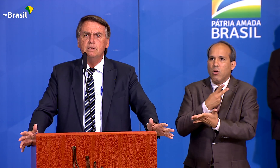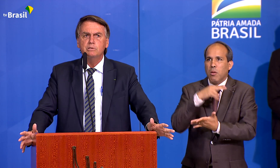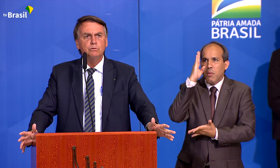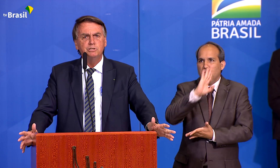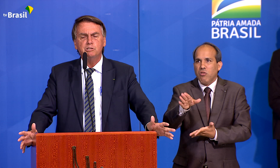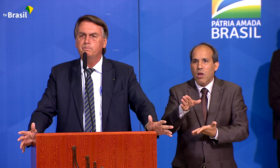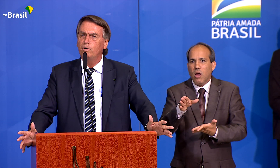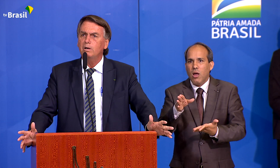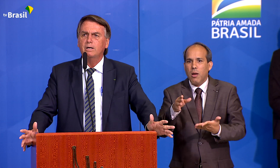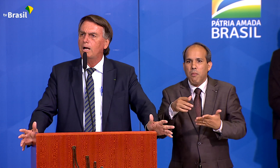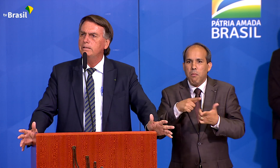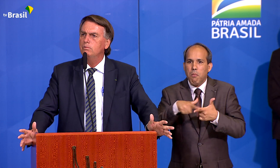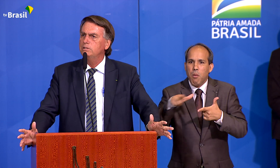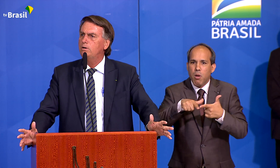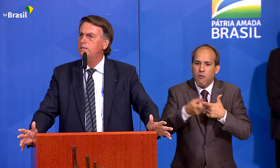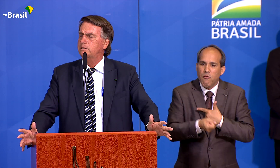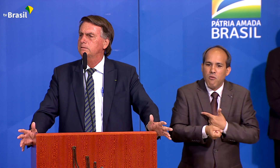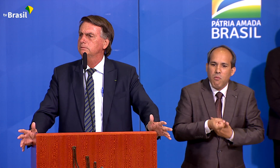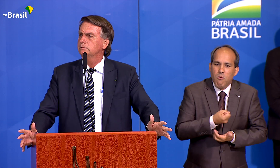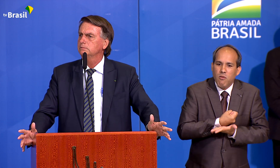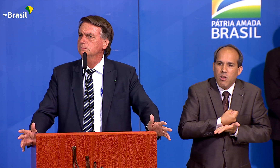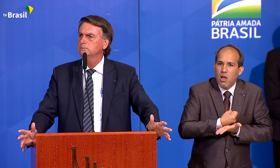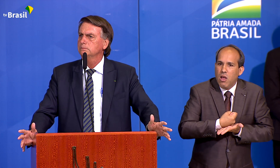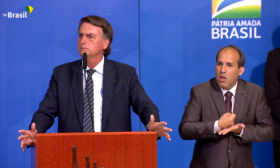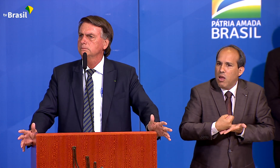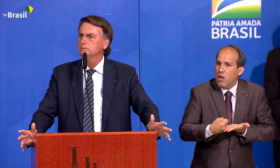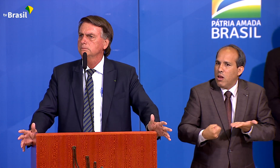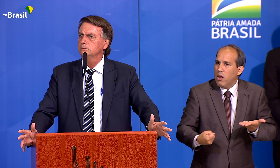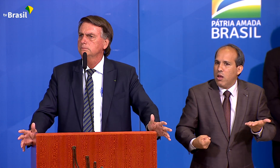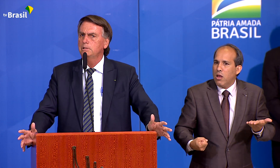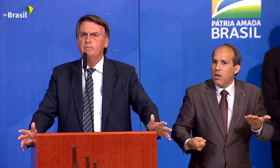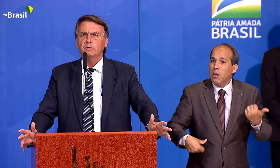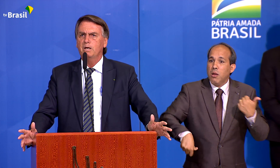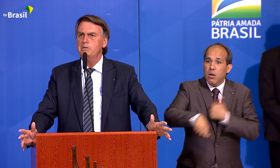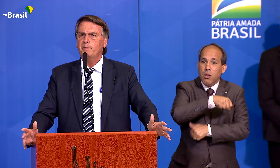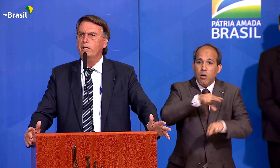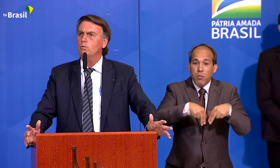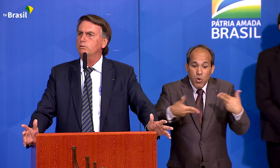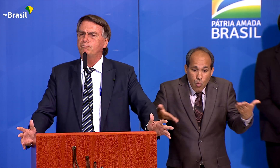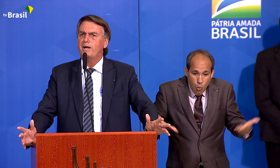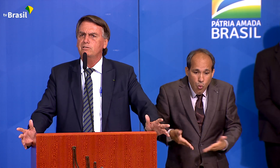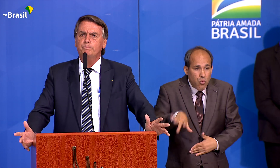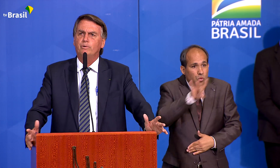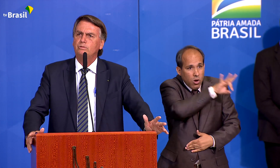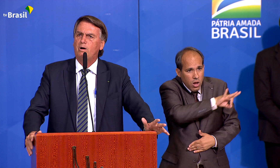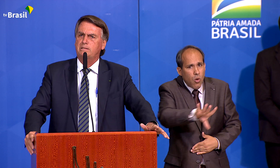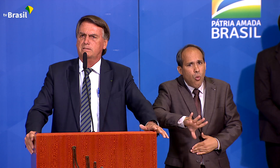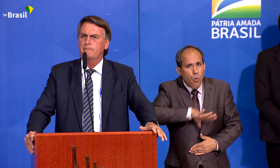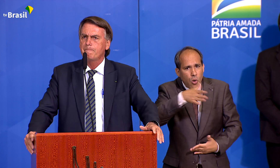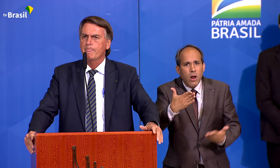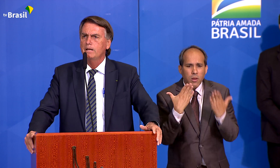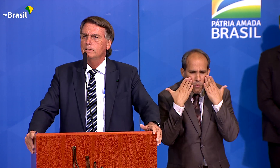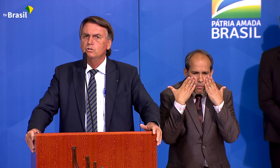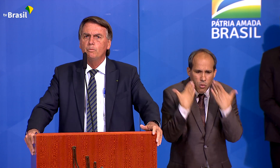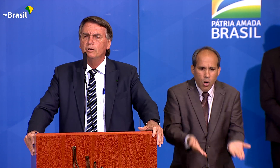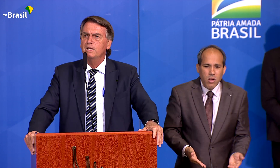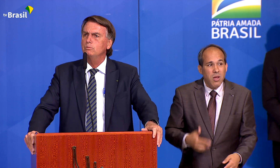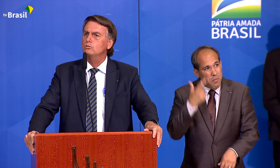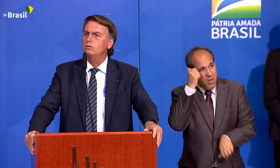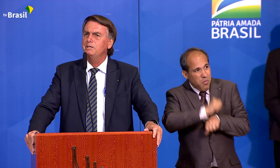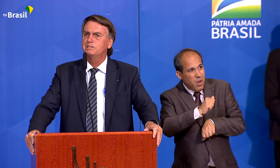nós temos que nos expor cada um de nós nós não podemos esperar que outros façam por nós